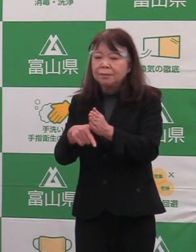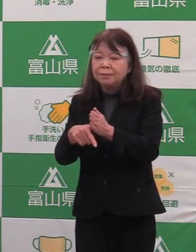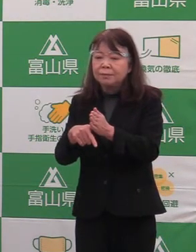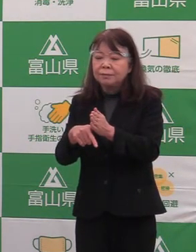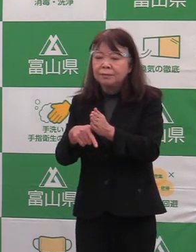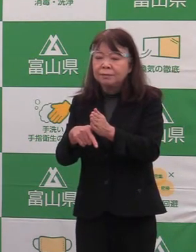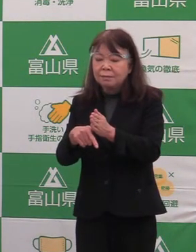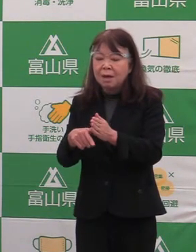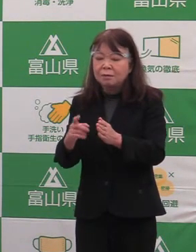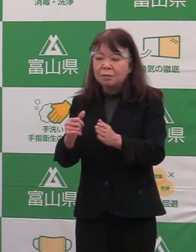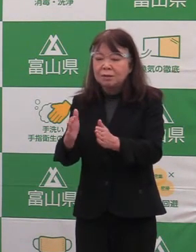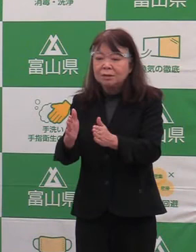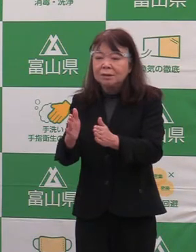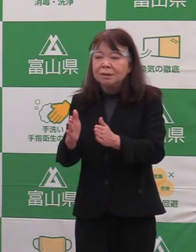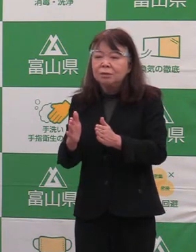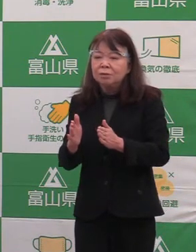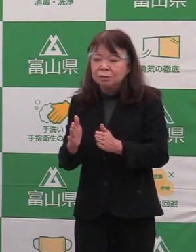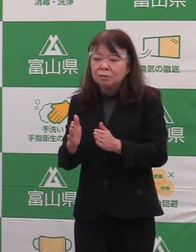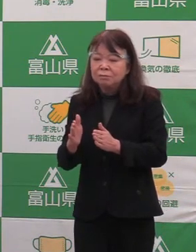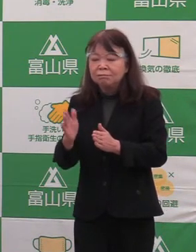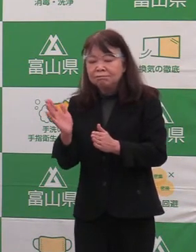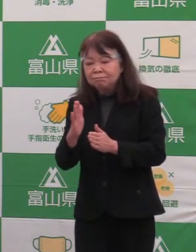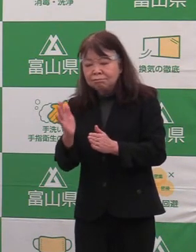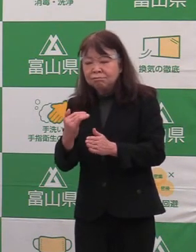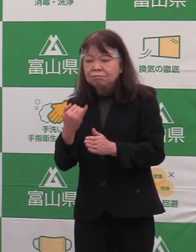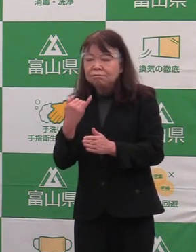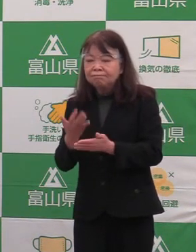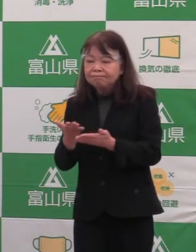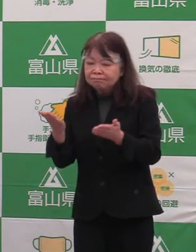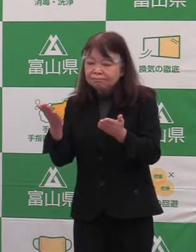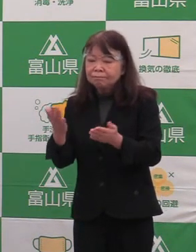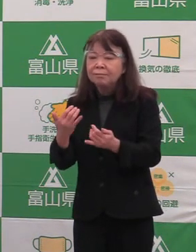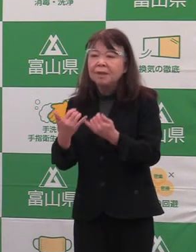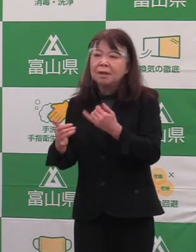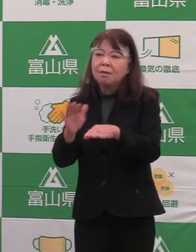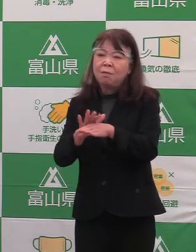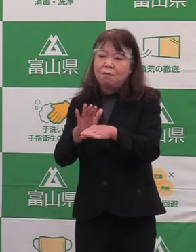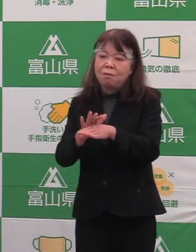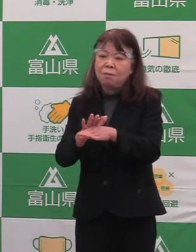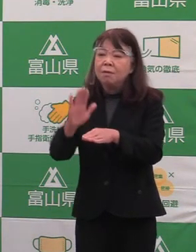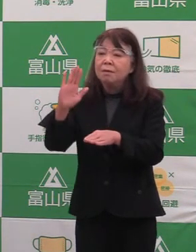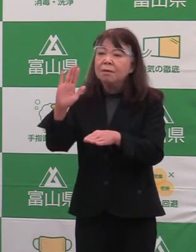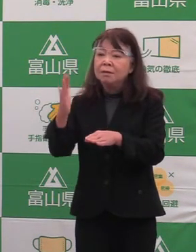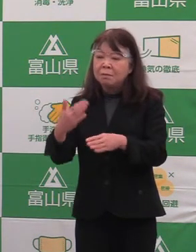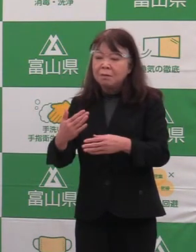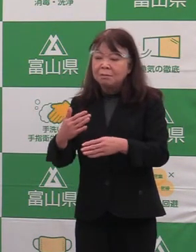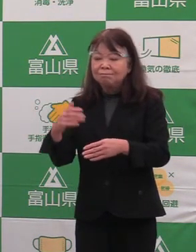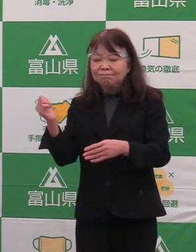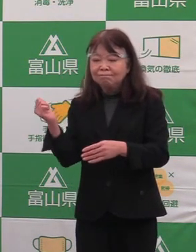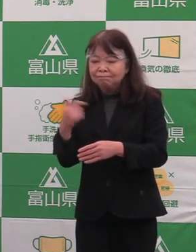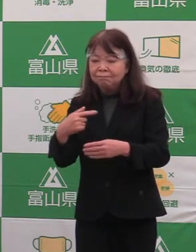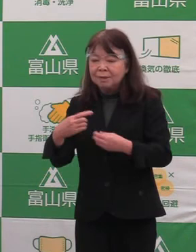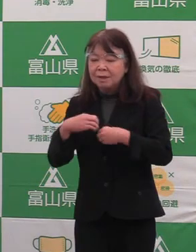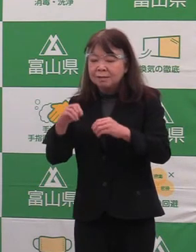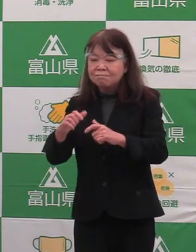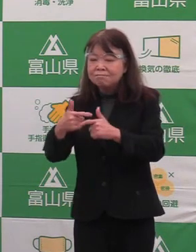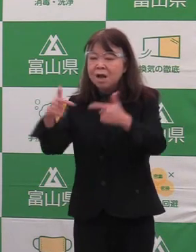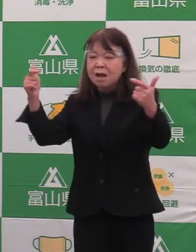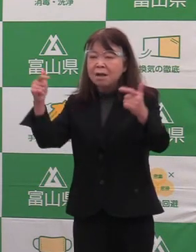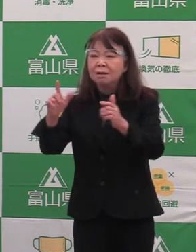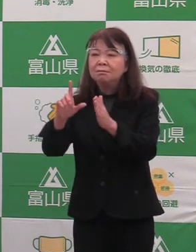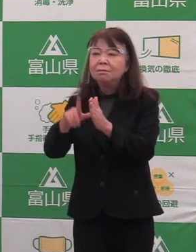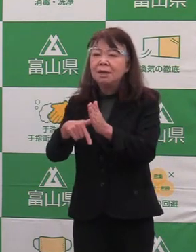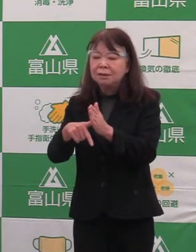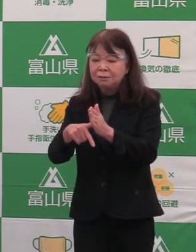ある程度の自粛は、緩和されるということ。ただそれでも急速にやはり感染が拡大するときはあるであろうと、そんなとき